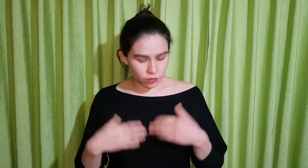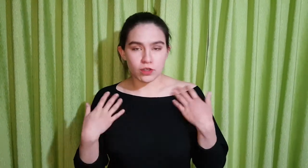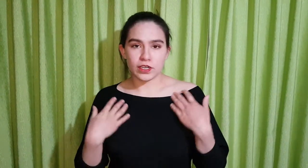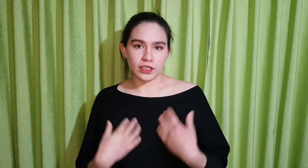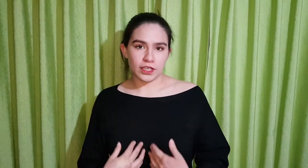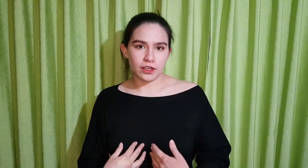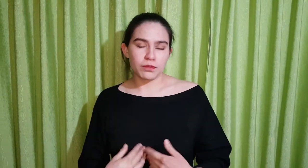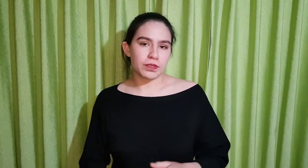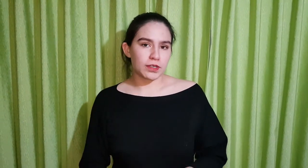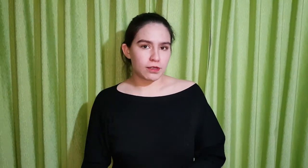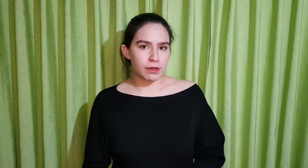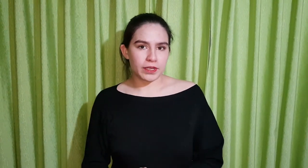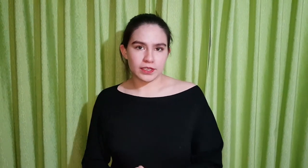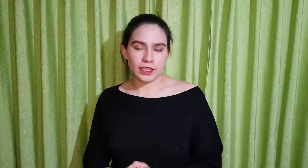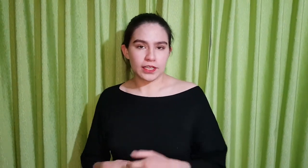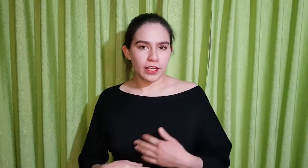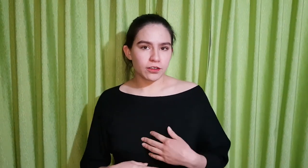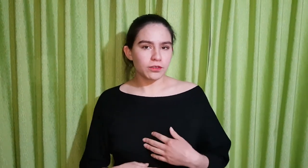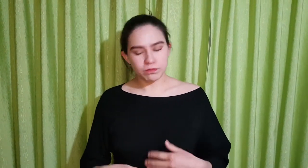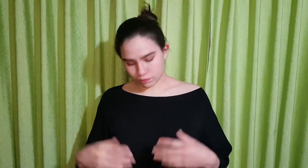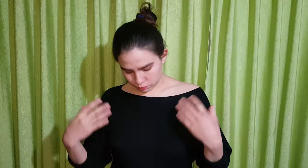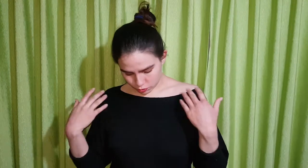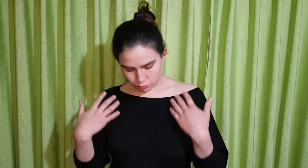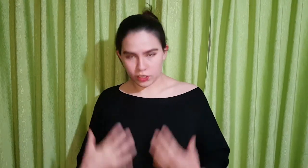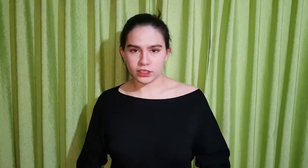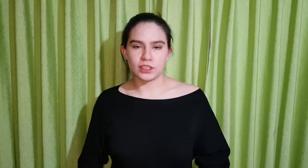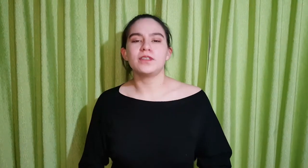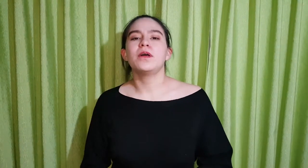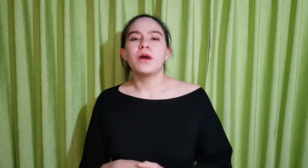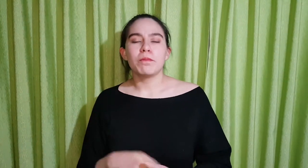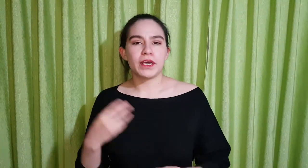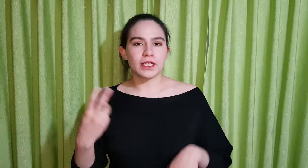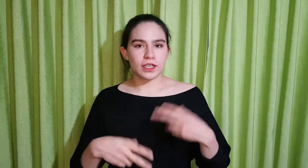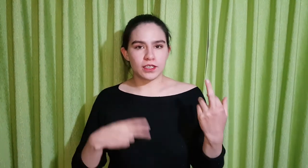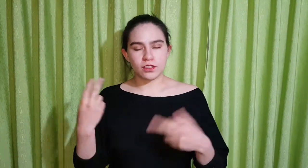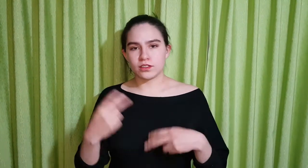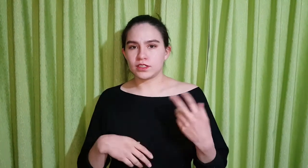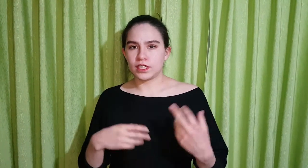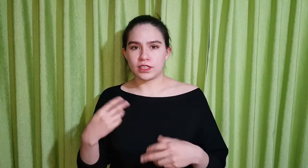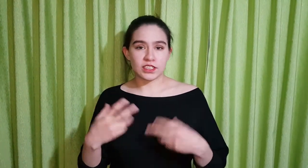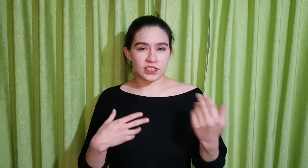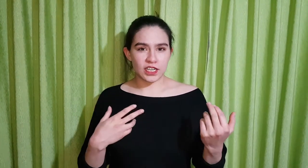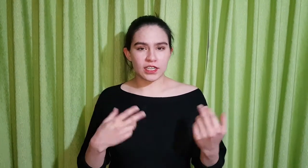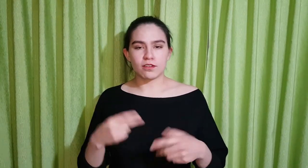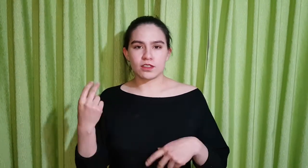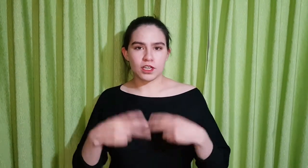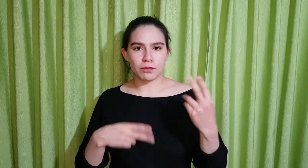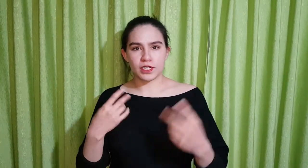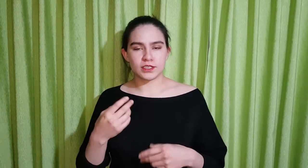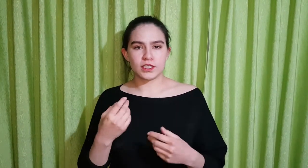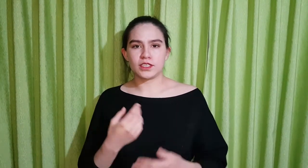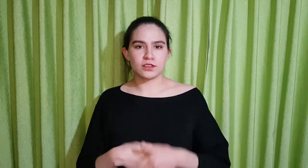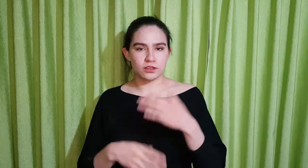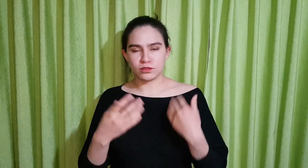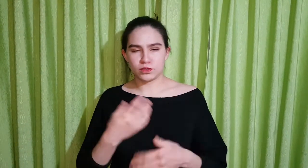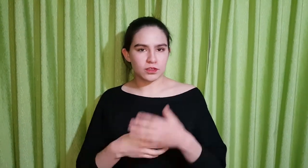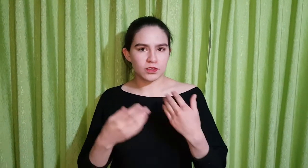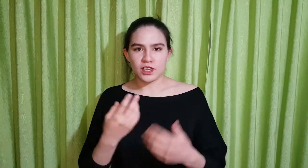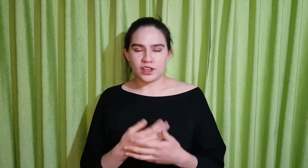color entero y preferiblemente negro, como esta, para que el niño no se distraiga cuando hagamos las señas con todo lo